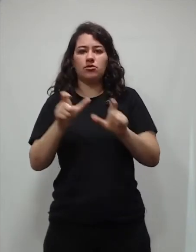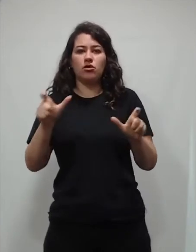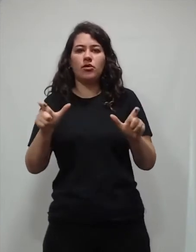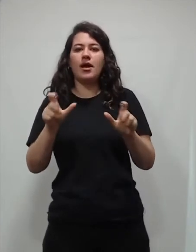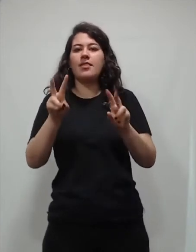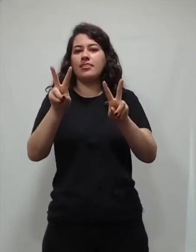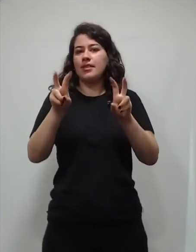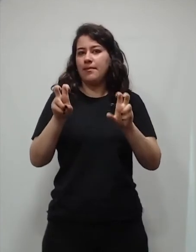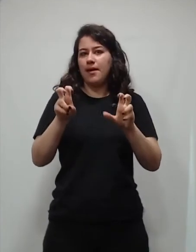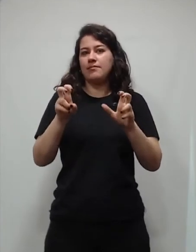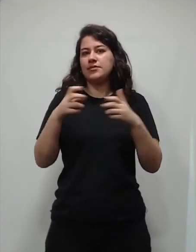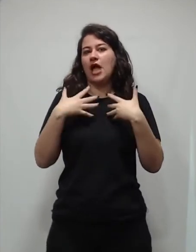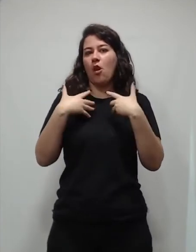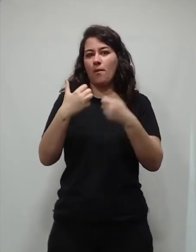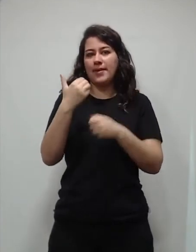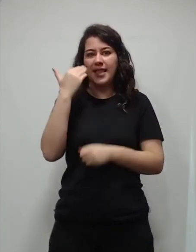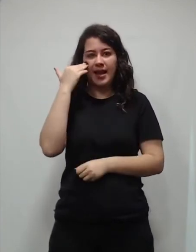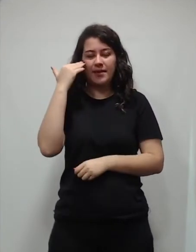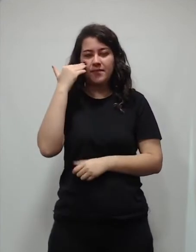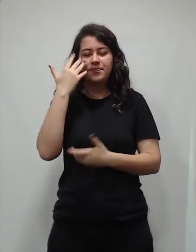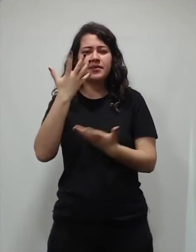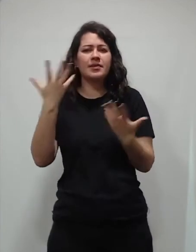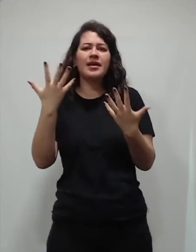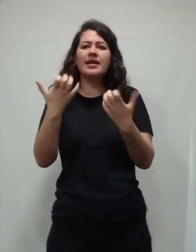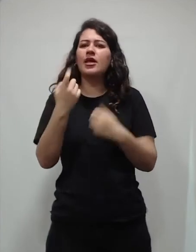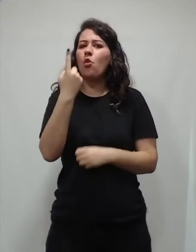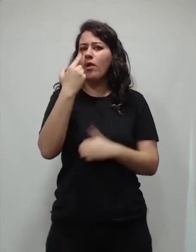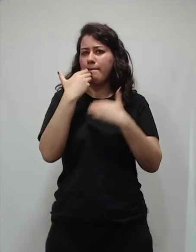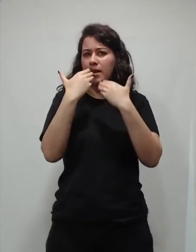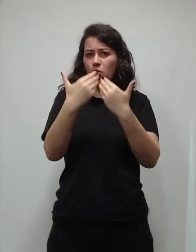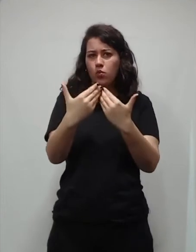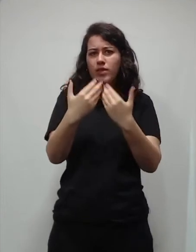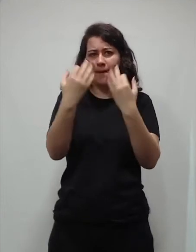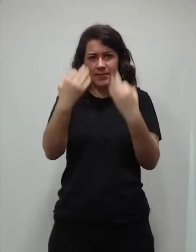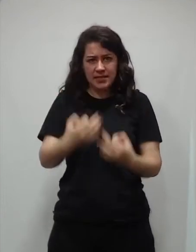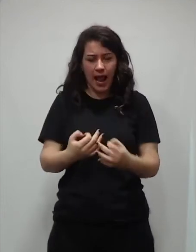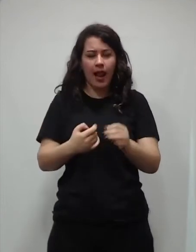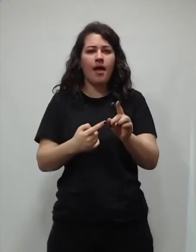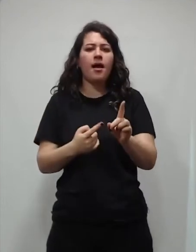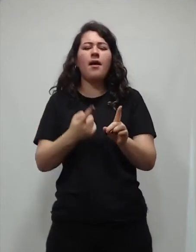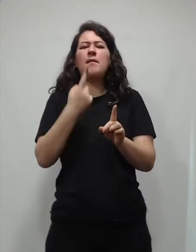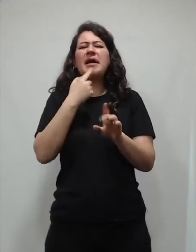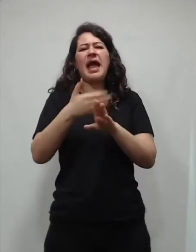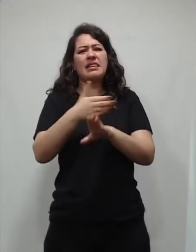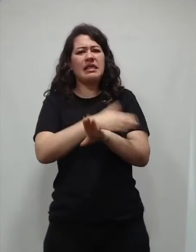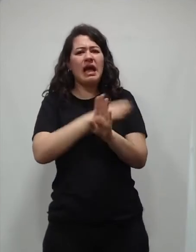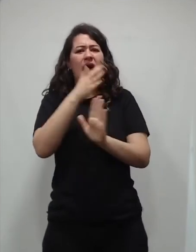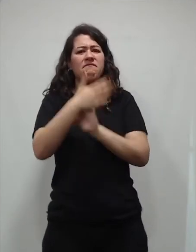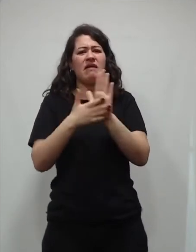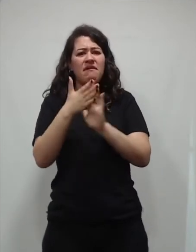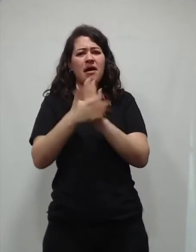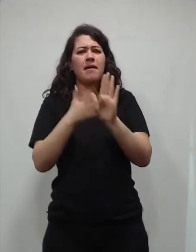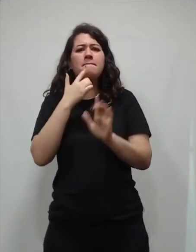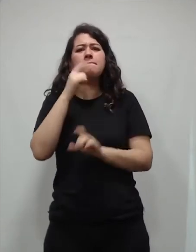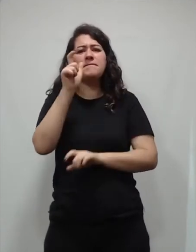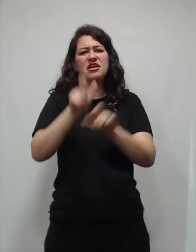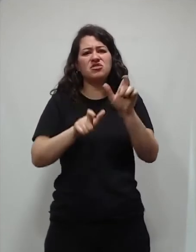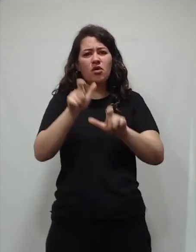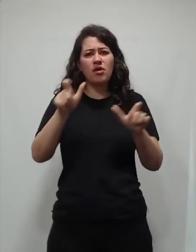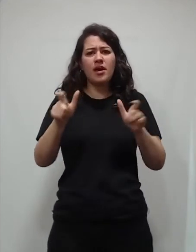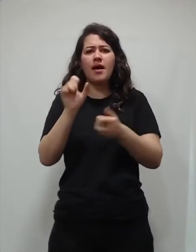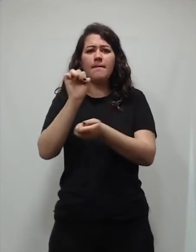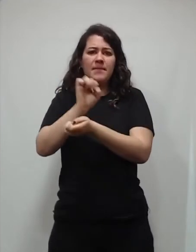con temas de salud mental. Y quería hacer una pregunta, porque hablaban de las personas que